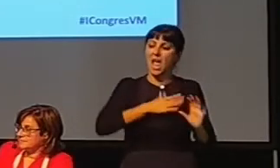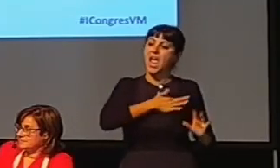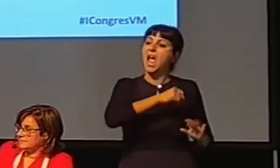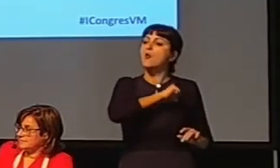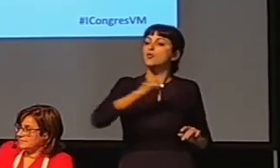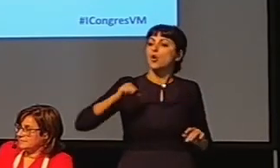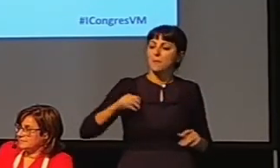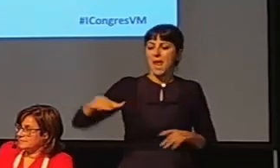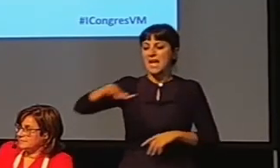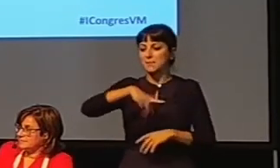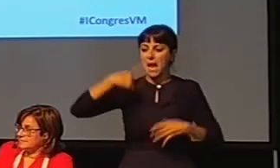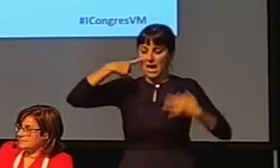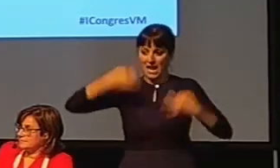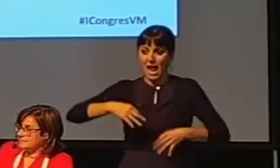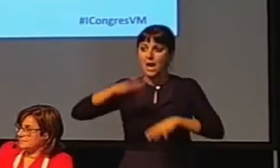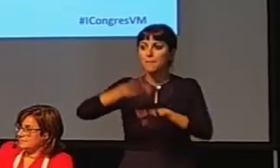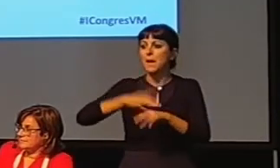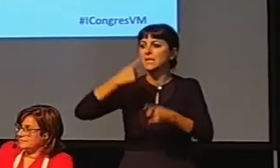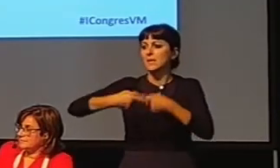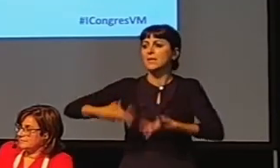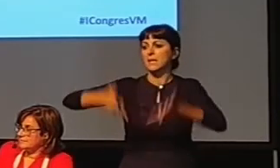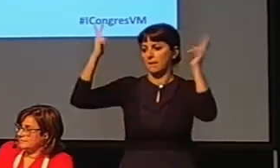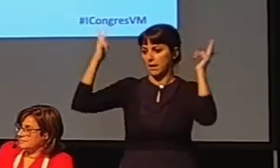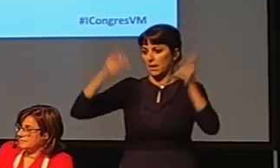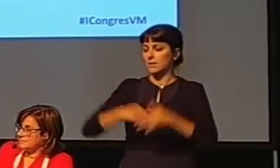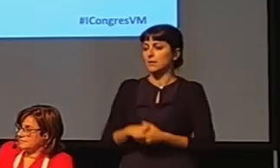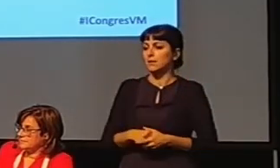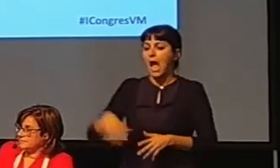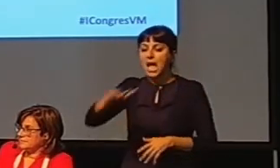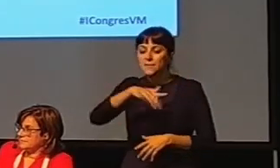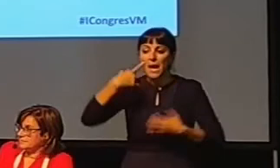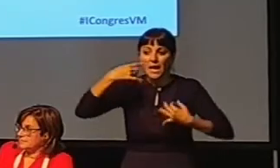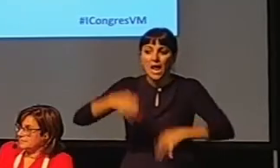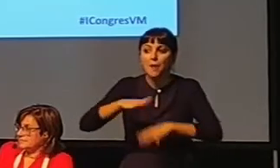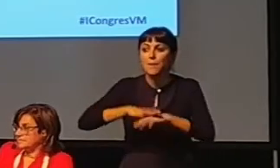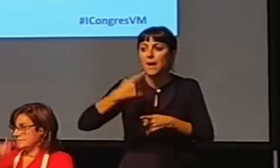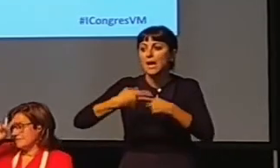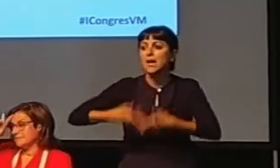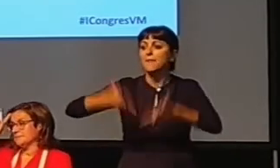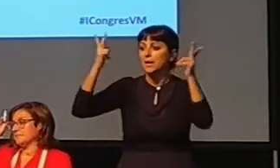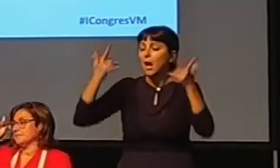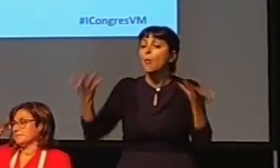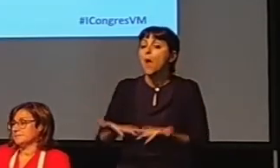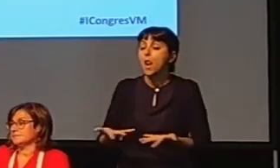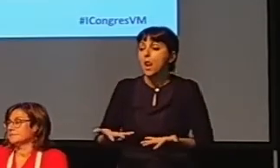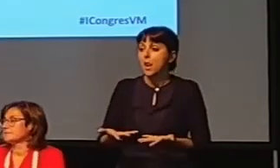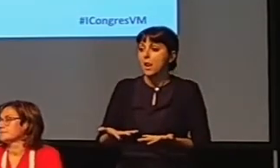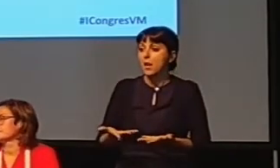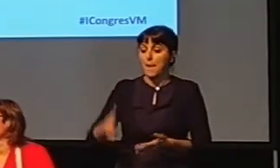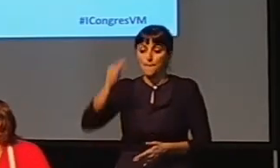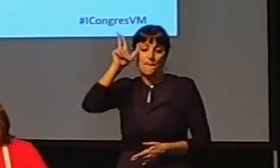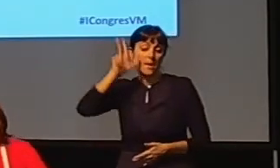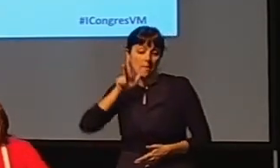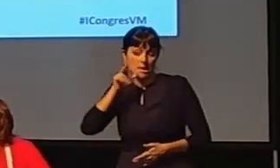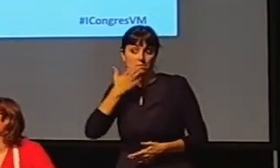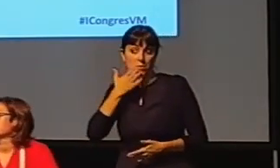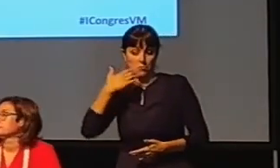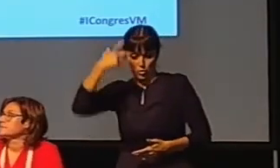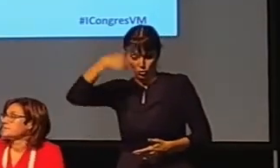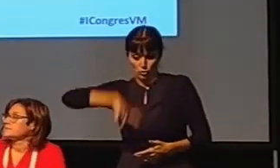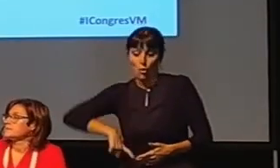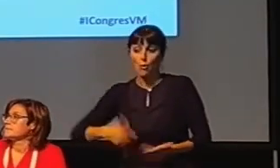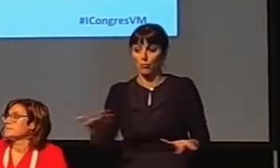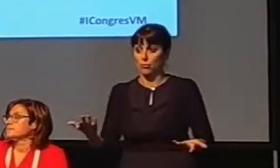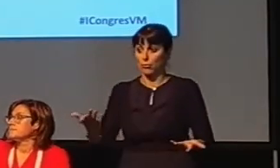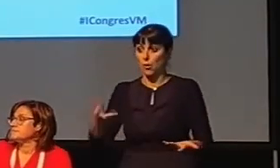i amb els espais reals per poder-ho fer. Quins són els espais reals per poder-ho fer? Tinc el privilegi, com el tinc jo, d'estar aquí, però tinc